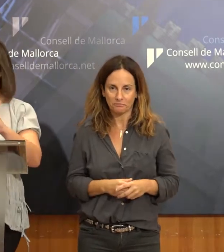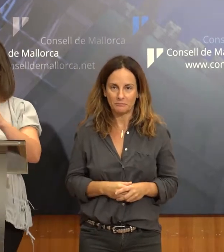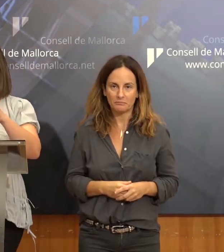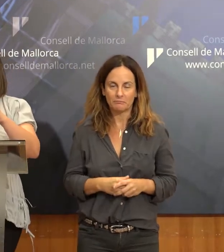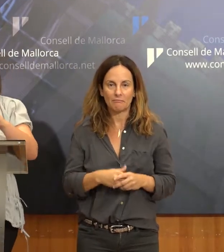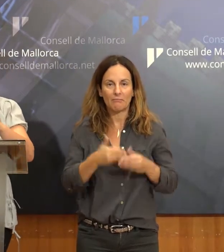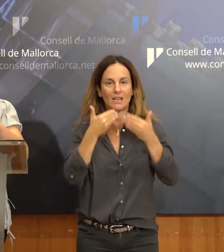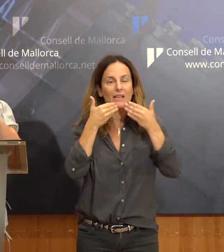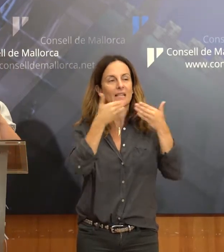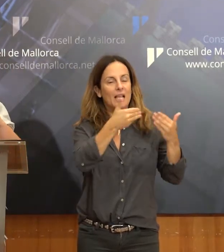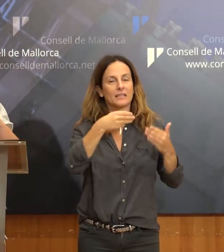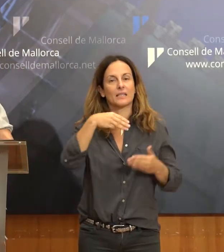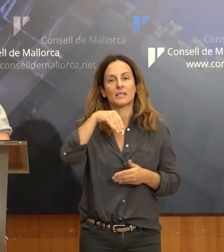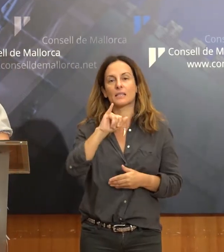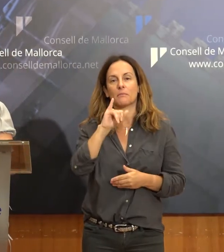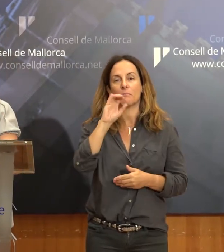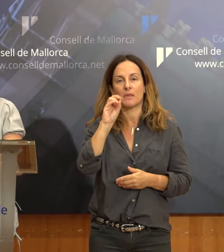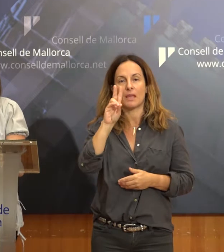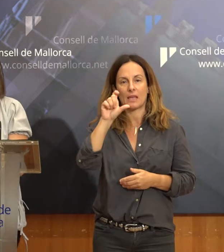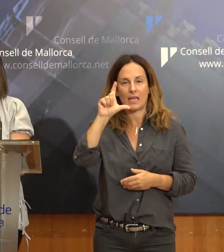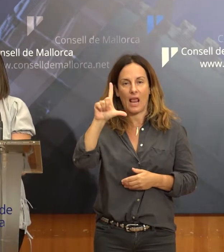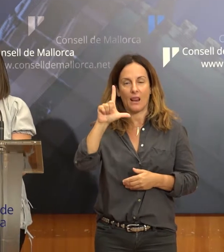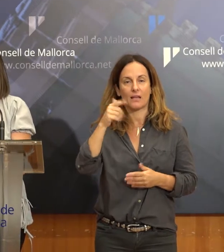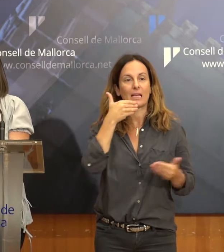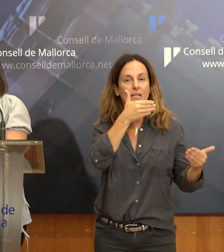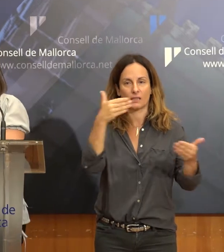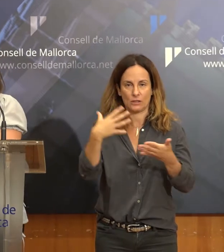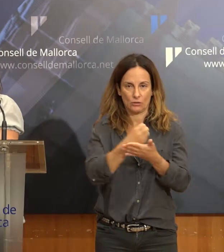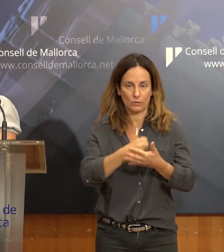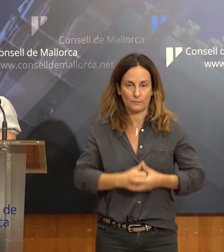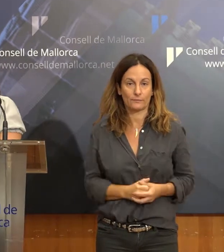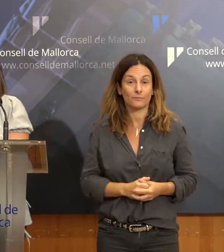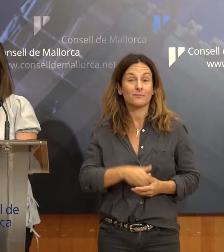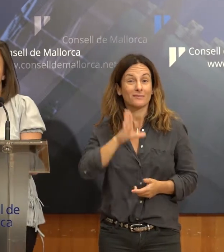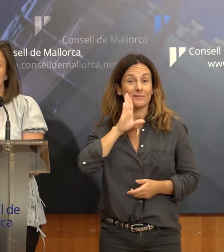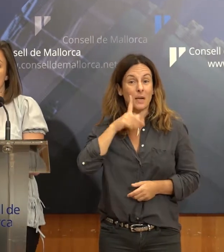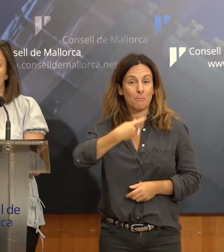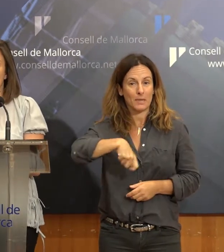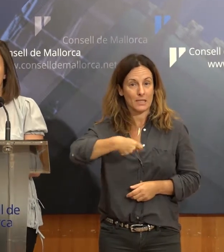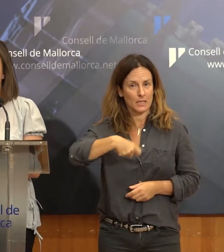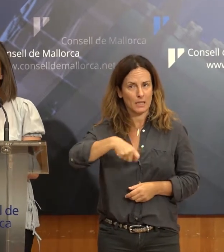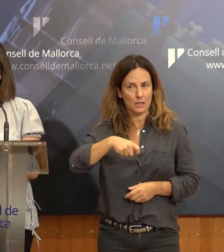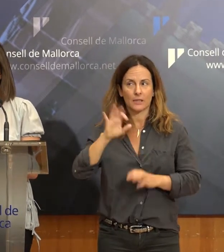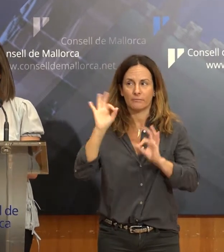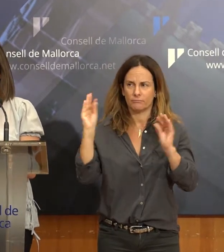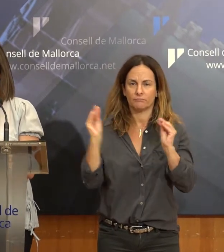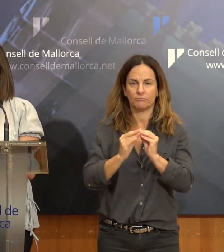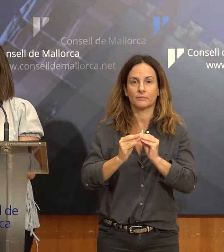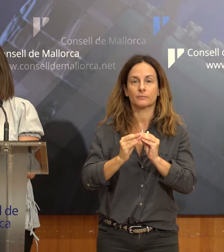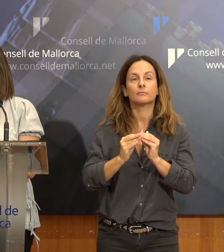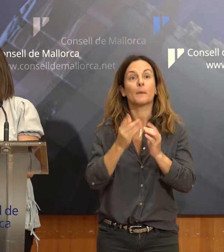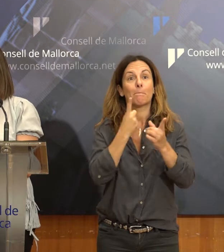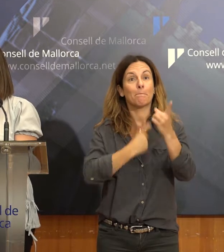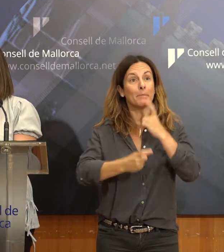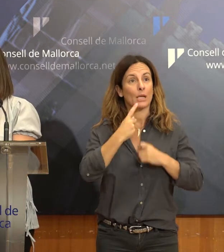Moltes gràcies, Miquel. Bé, moltes gràcies a tots. Com vordes, president, han comanat una enquesta per veure